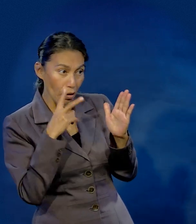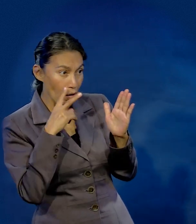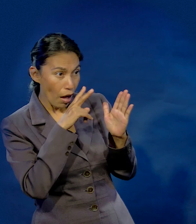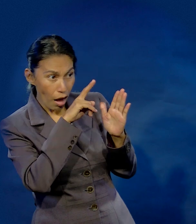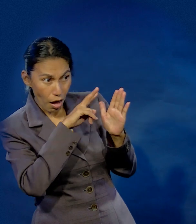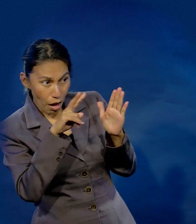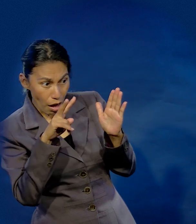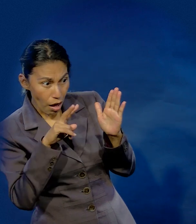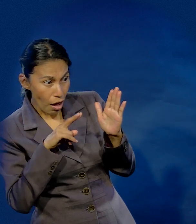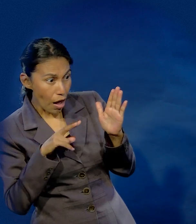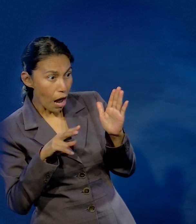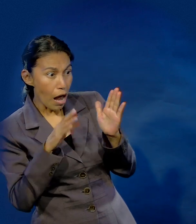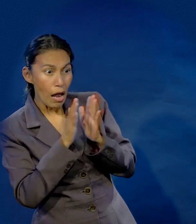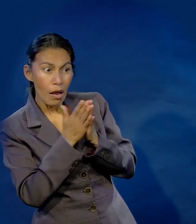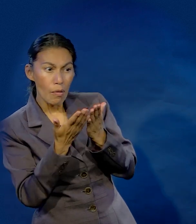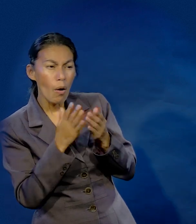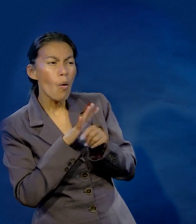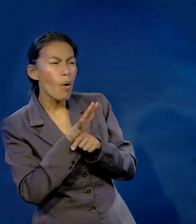plática